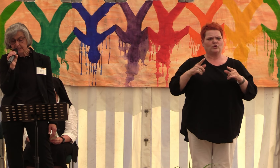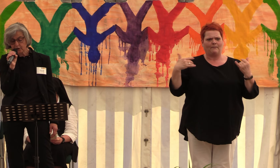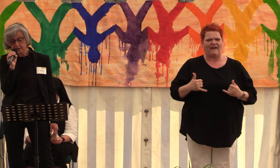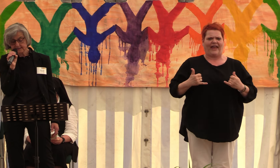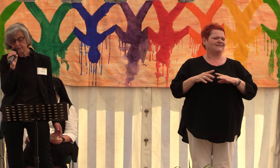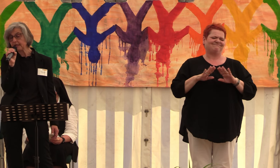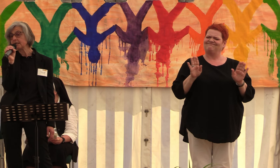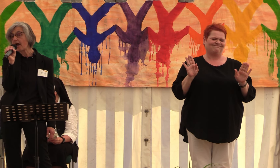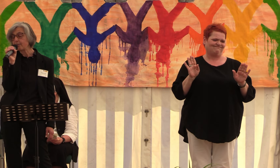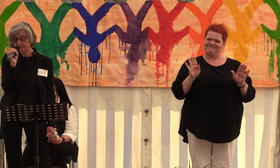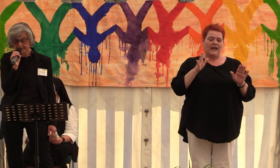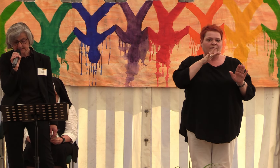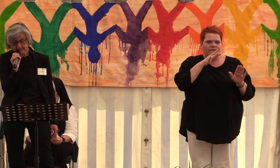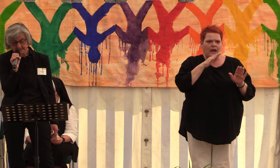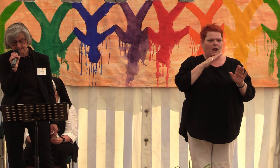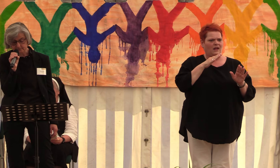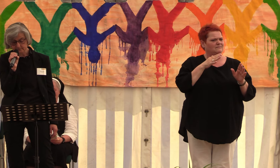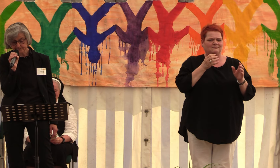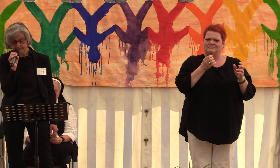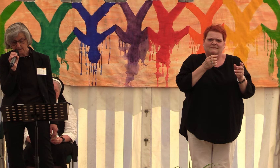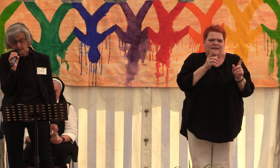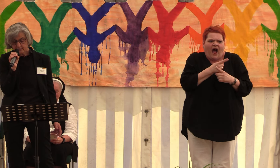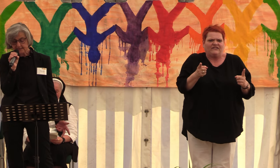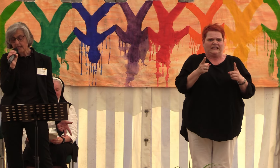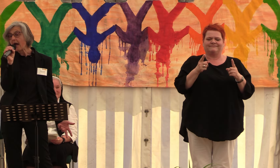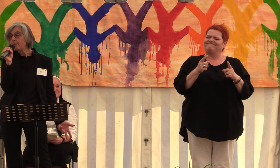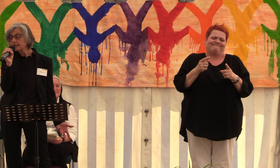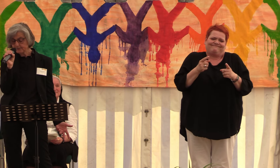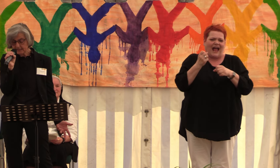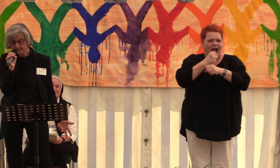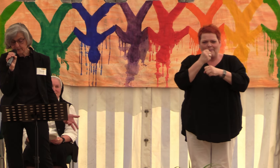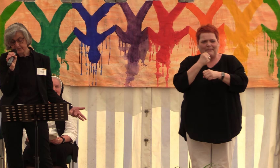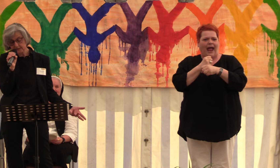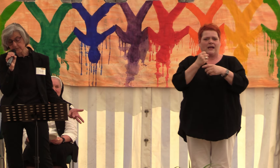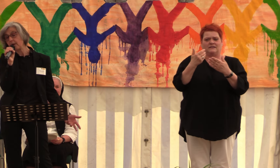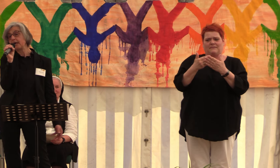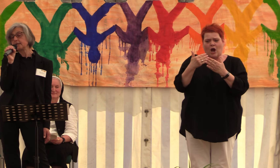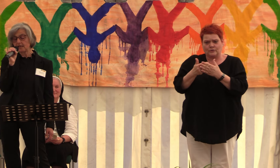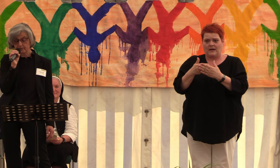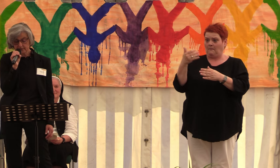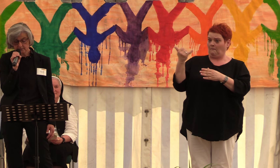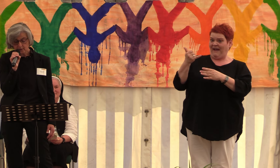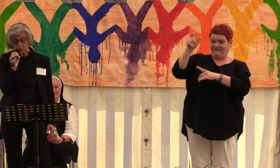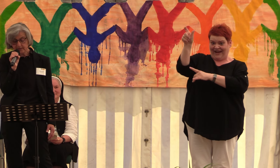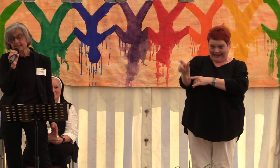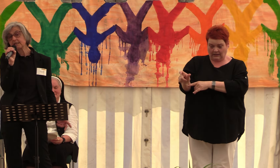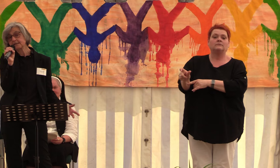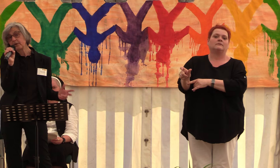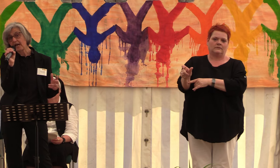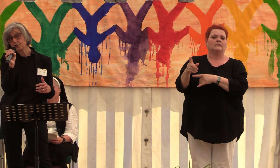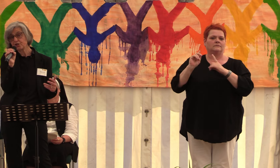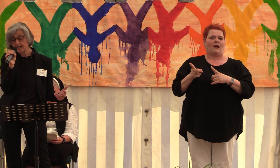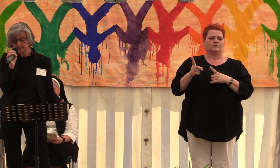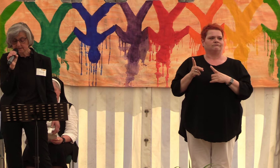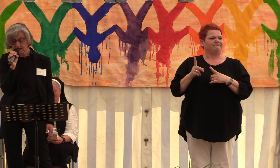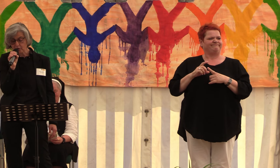Einen Fehler können sich viele in der Arbeitswelt nicht leisten. Wer an seinem Arbeitsplatz der perfekte Mitarbeiter sein will, überträgt das